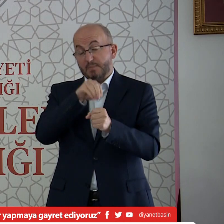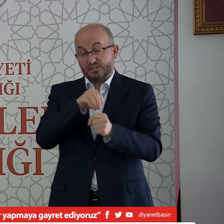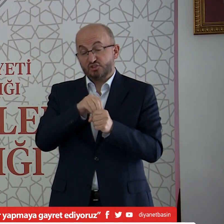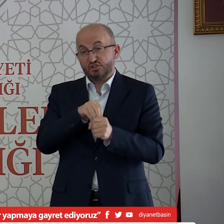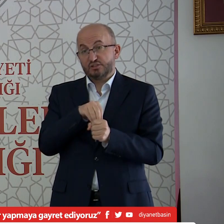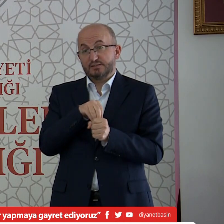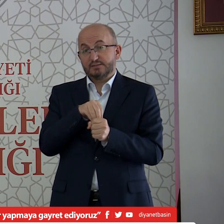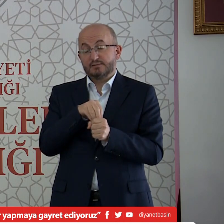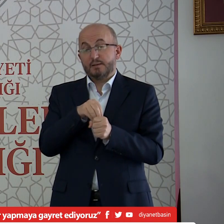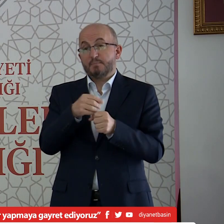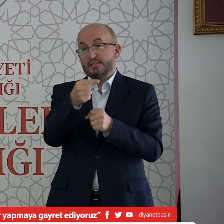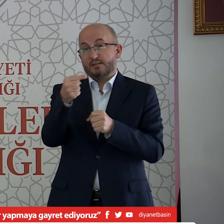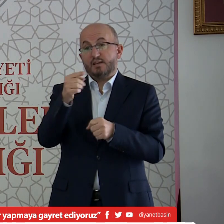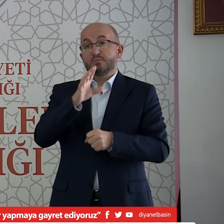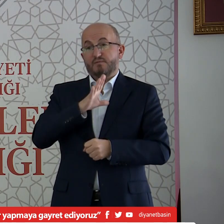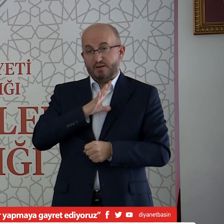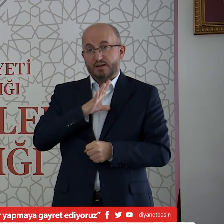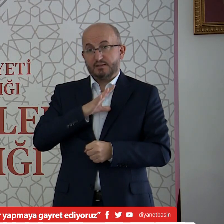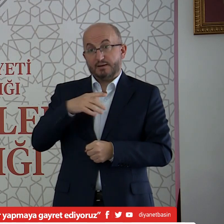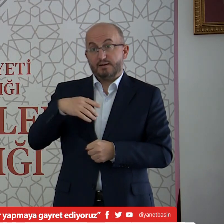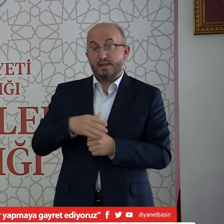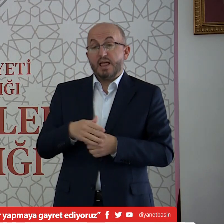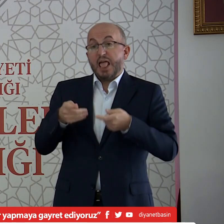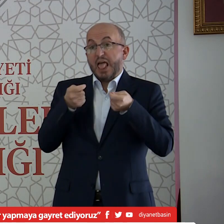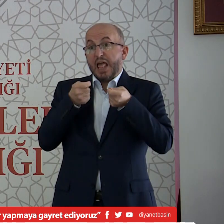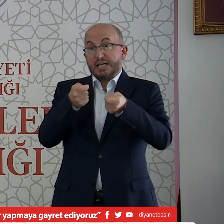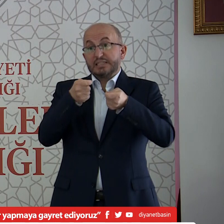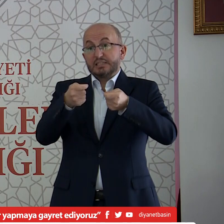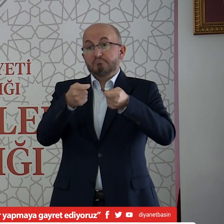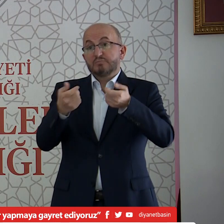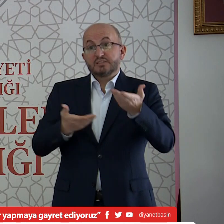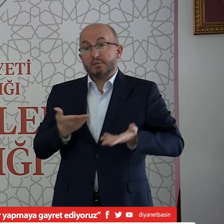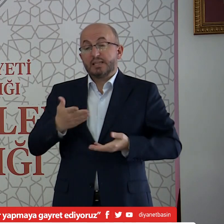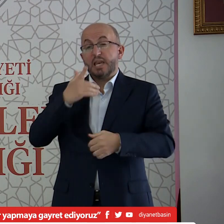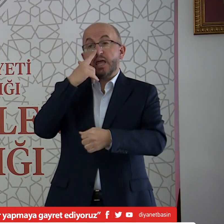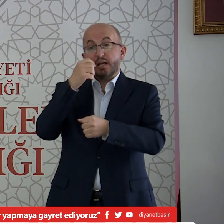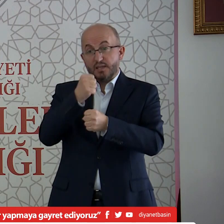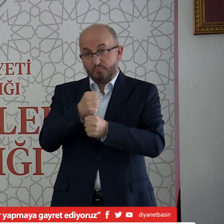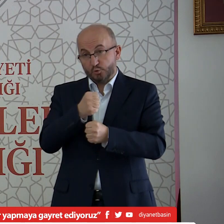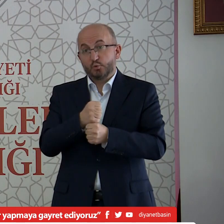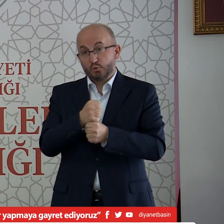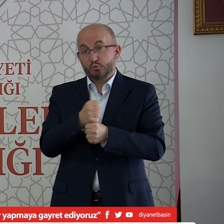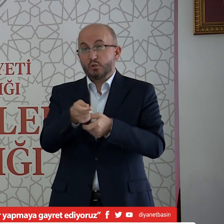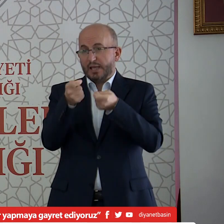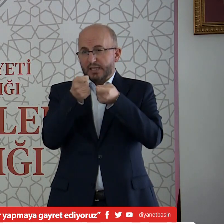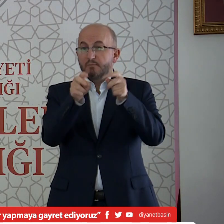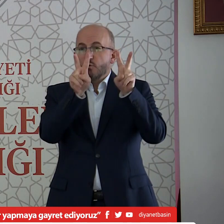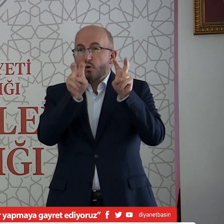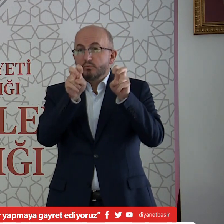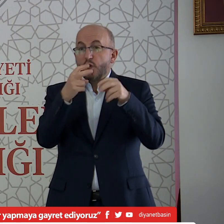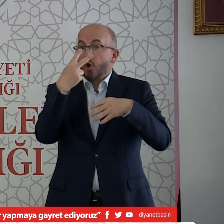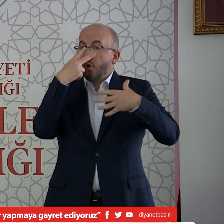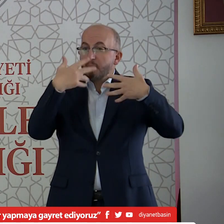diye bir dairemiz var. Eğitim hizmetleri genel müdürlüğümüz eğitim konusunda